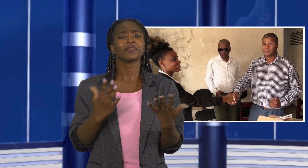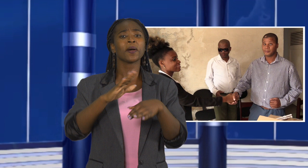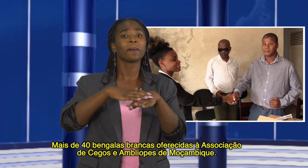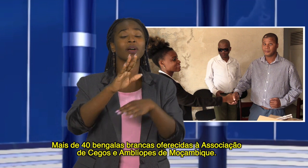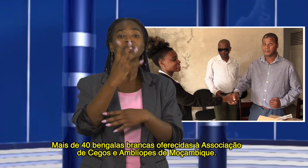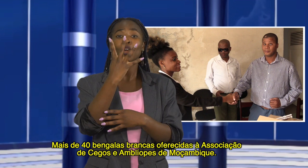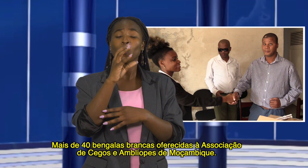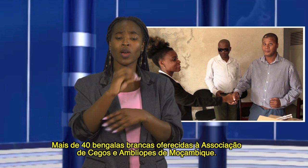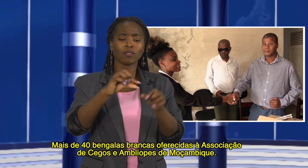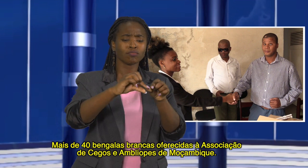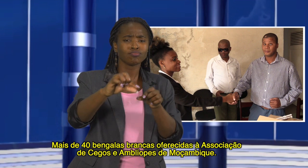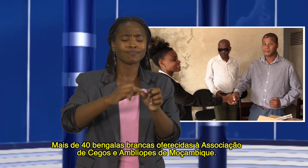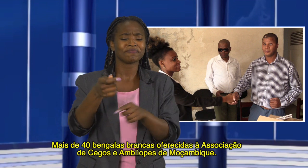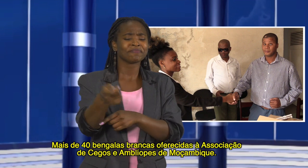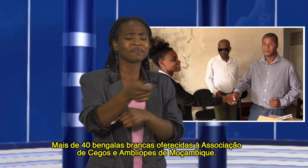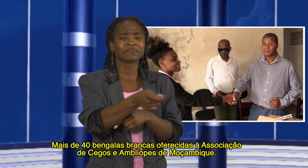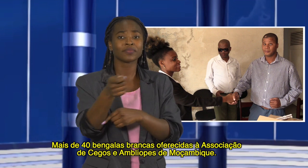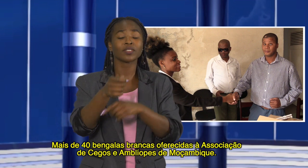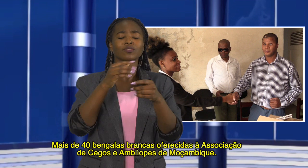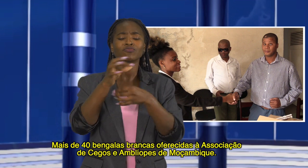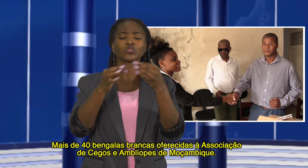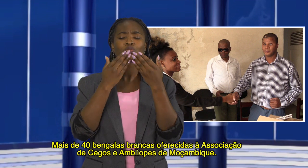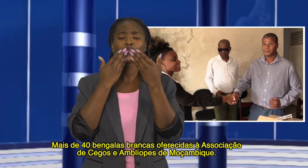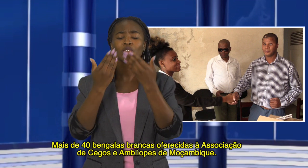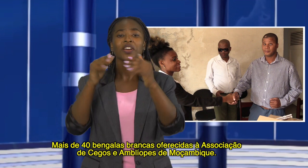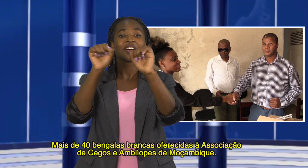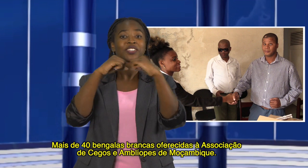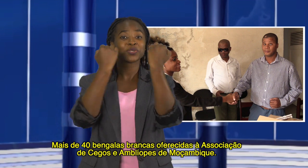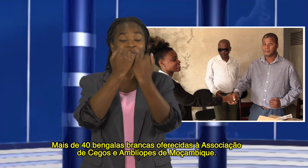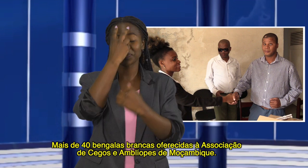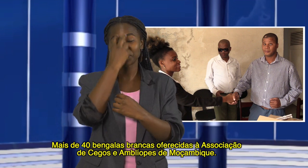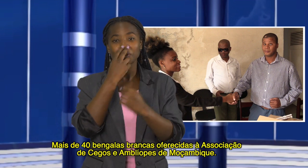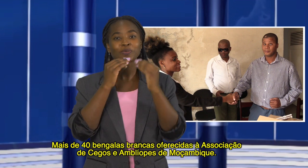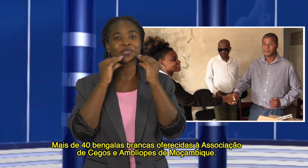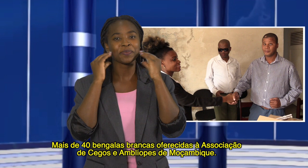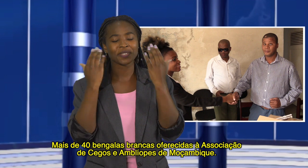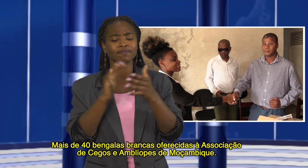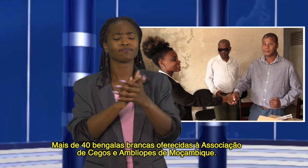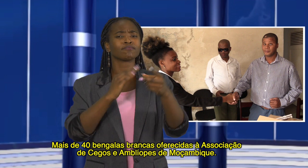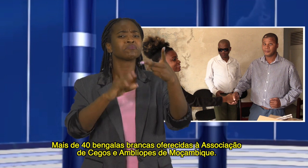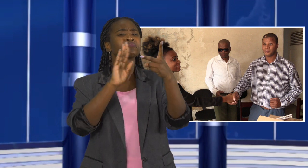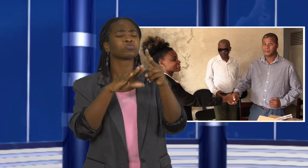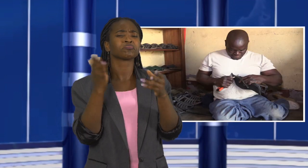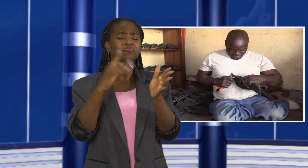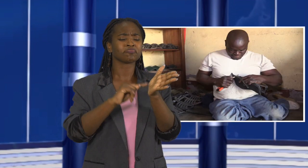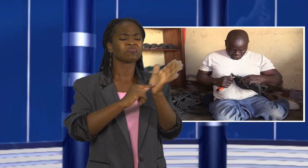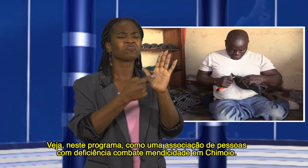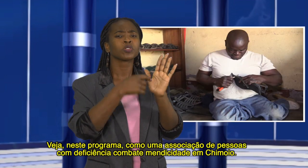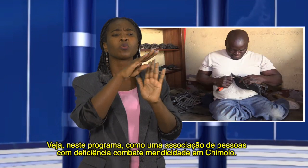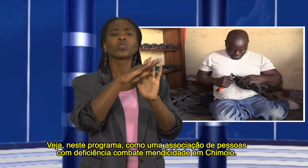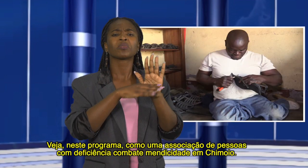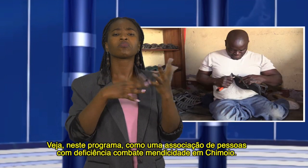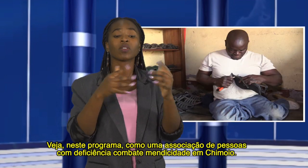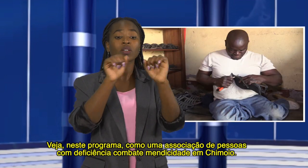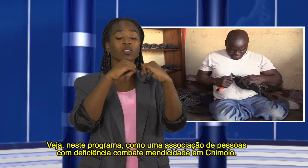Mais de 40 bengalas brancas oferecidas à Associação de Cegos e Andriocos de Moçambique. Veja